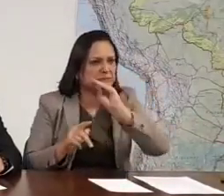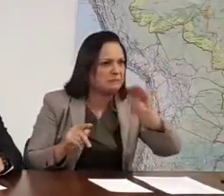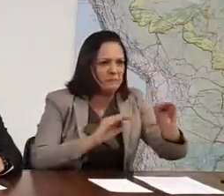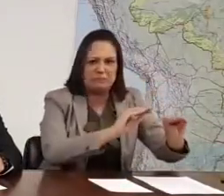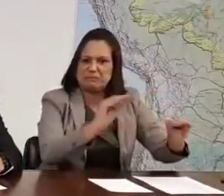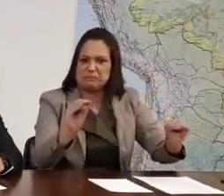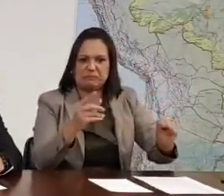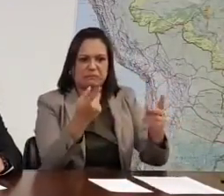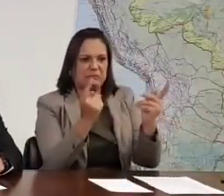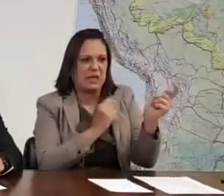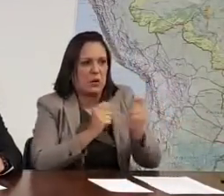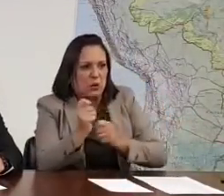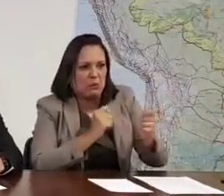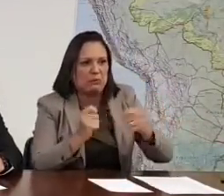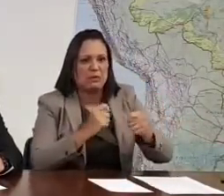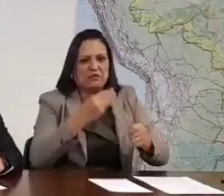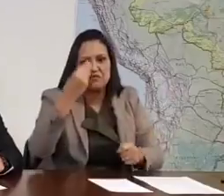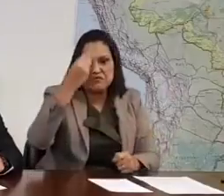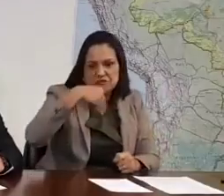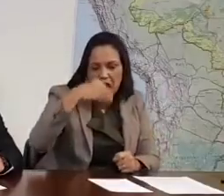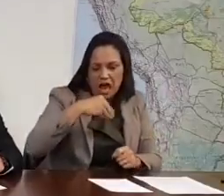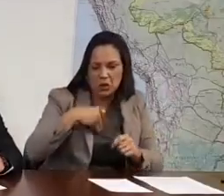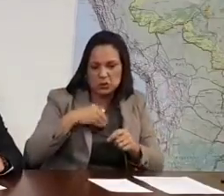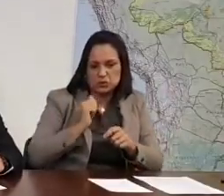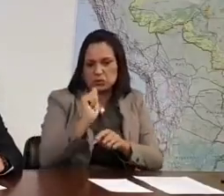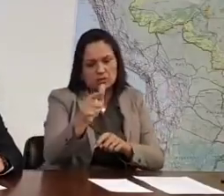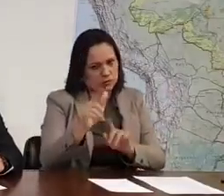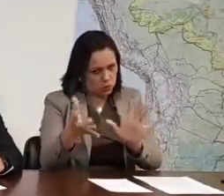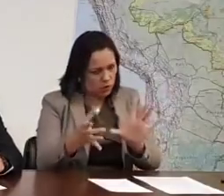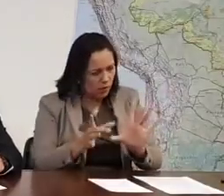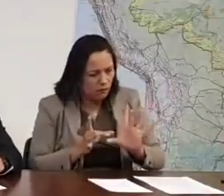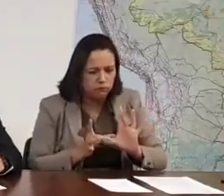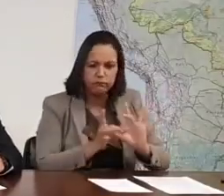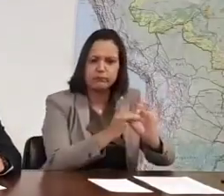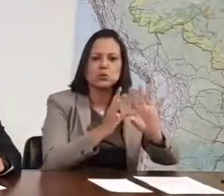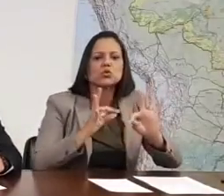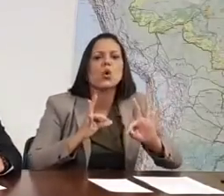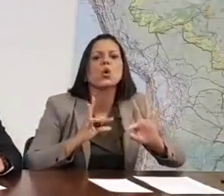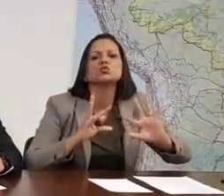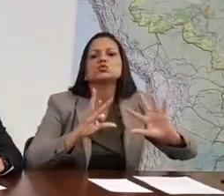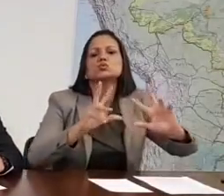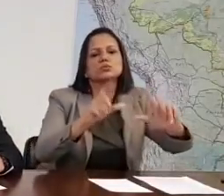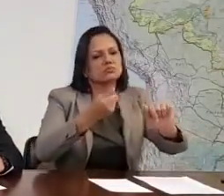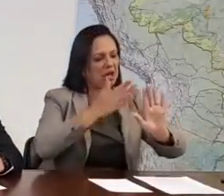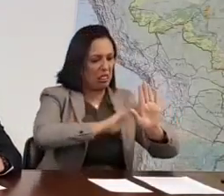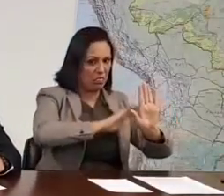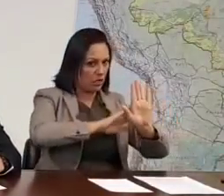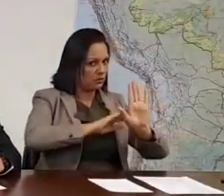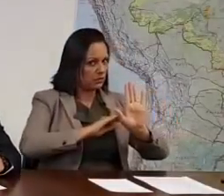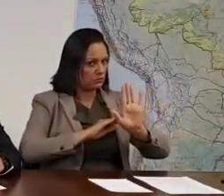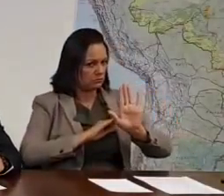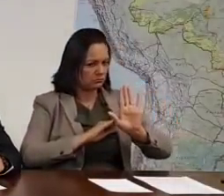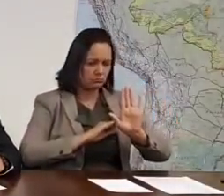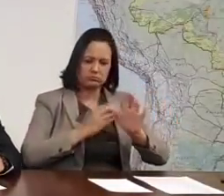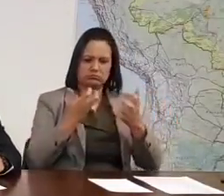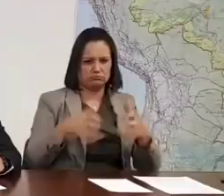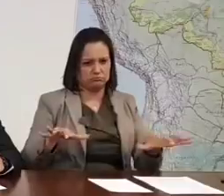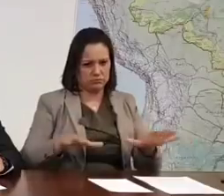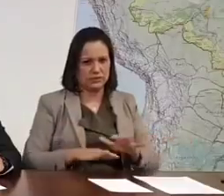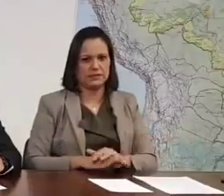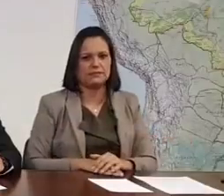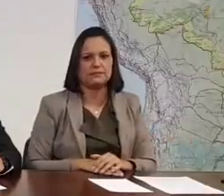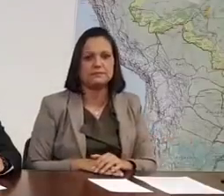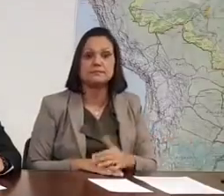economicamente mais fracos do que nós, mas queremos aproximar de todo mundo sem um viés ideológico. Na questão da OCDE,